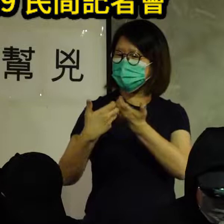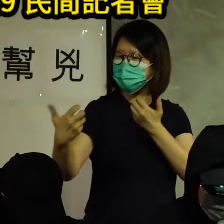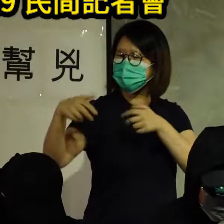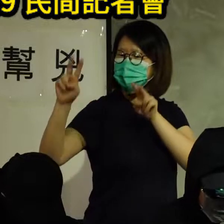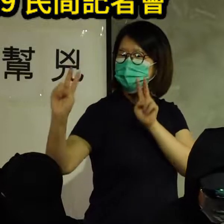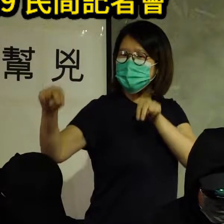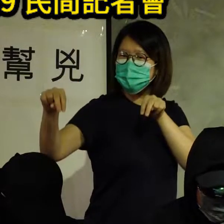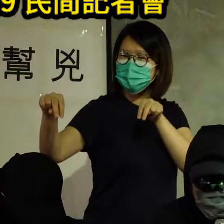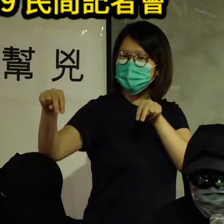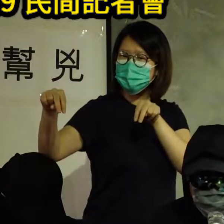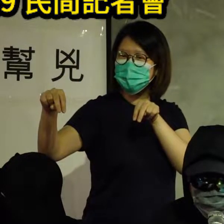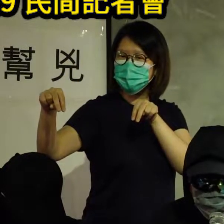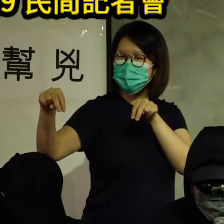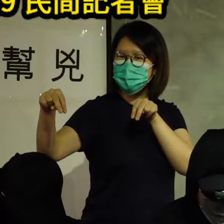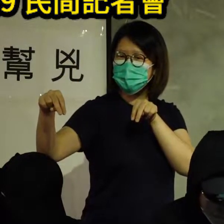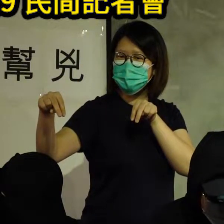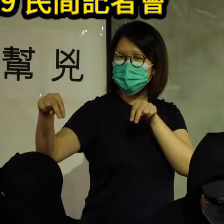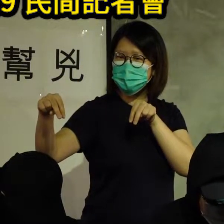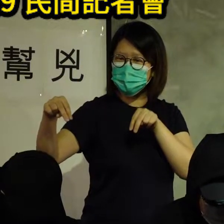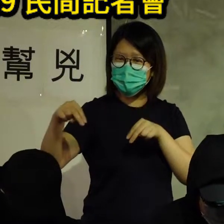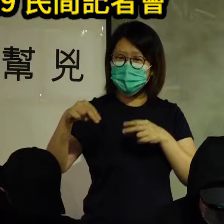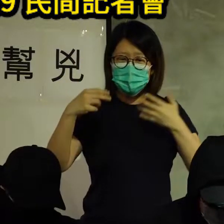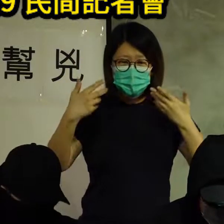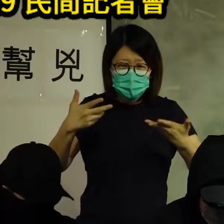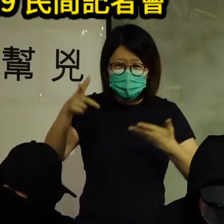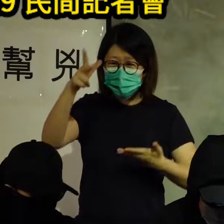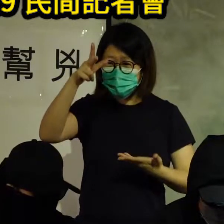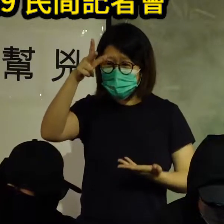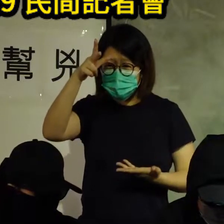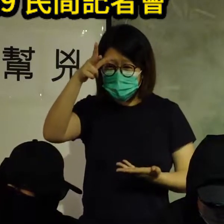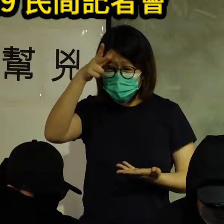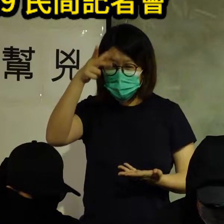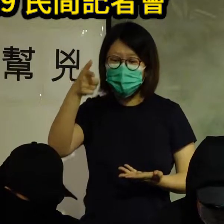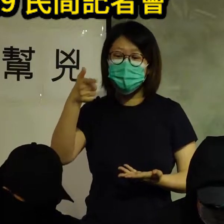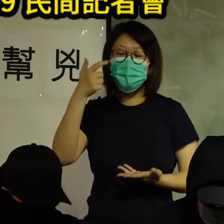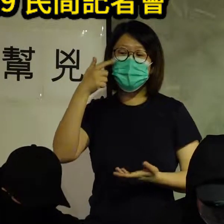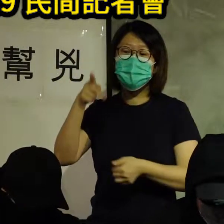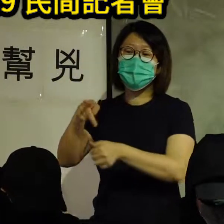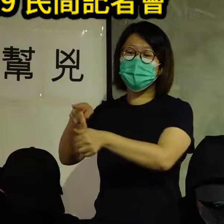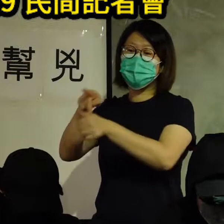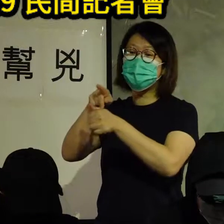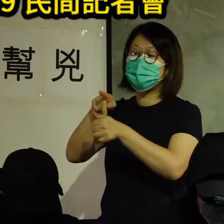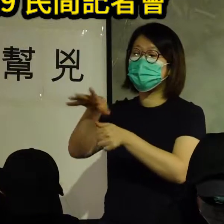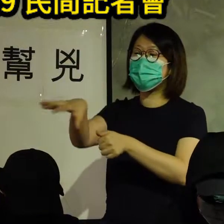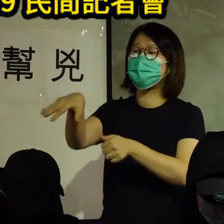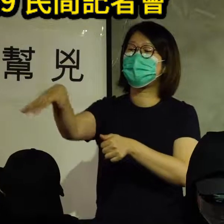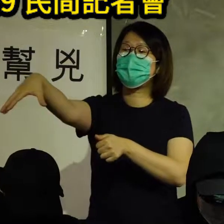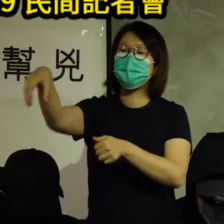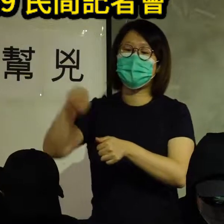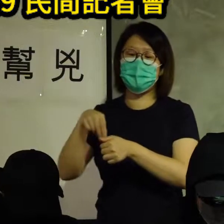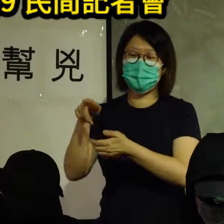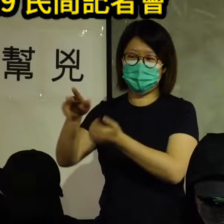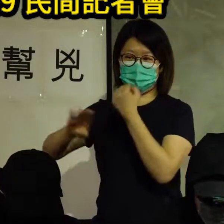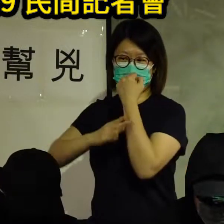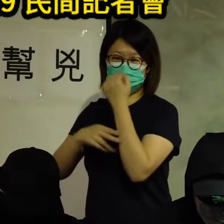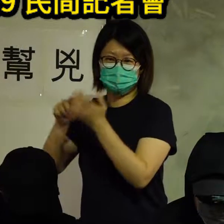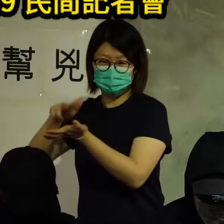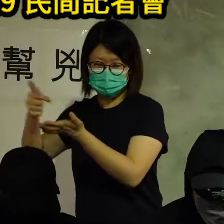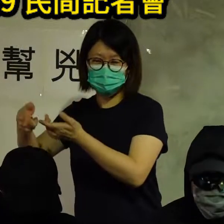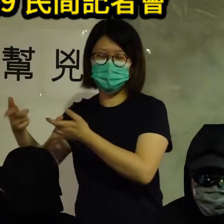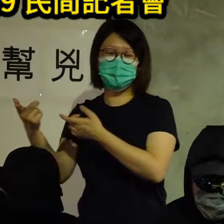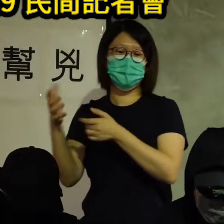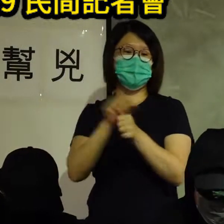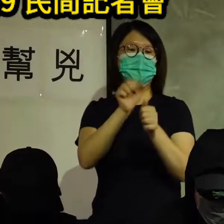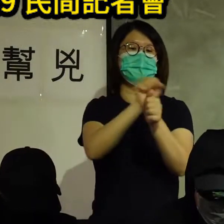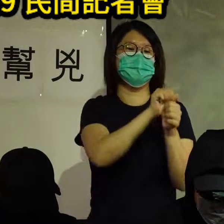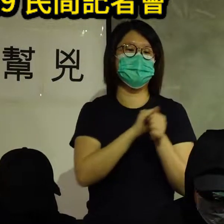一前鄧炳強高調地受訪稱會以聯合國反恐怖主義措